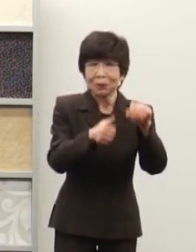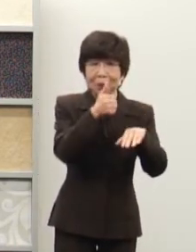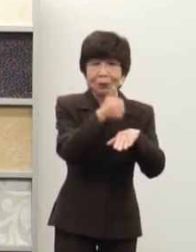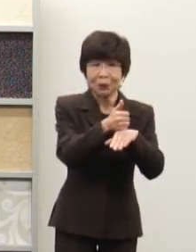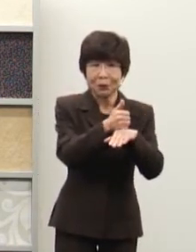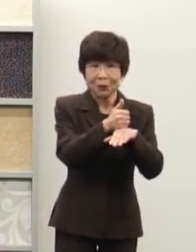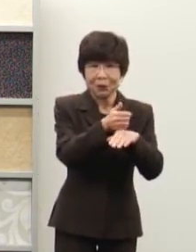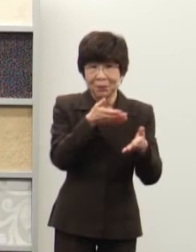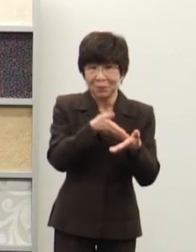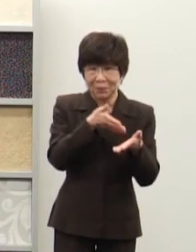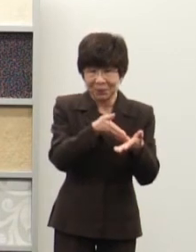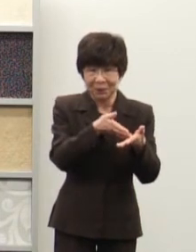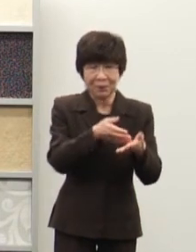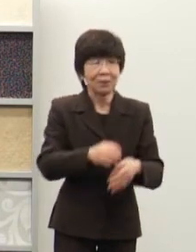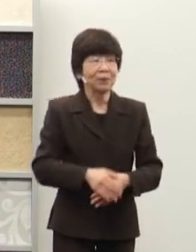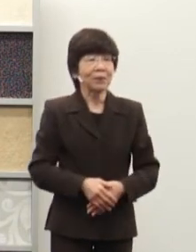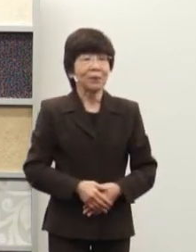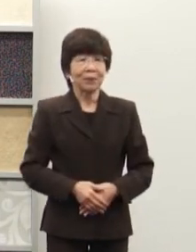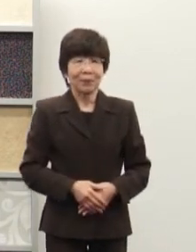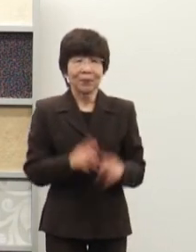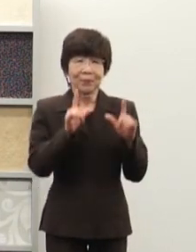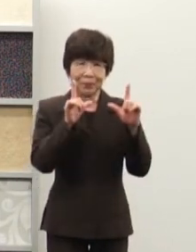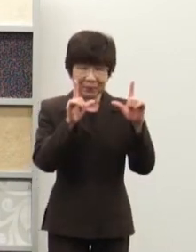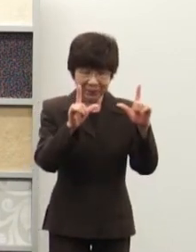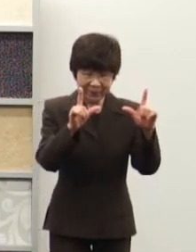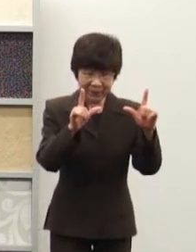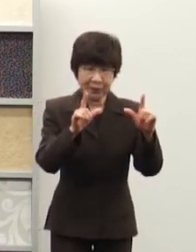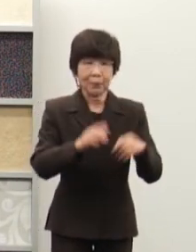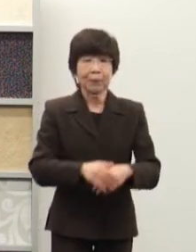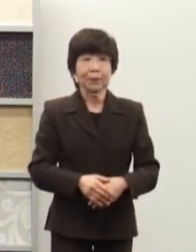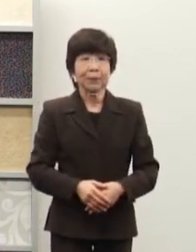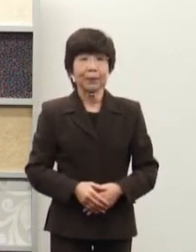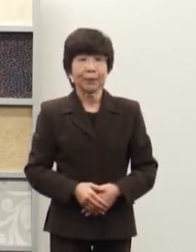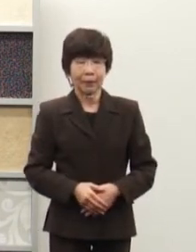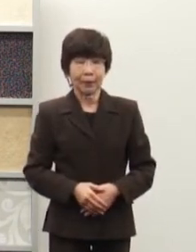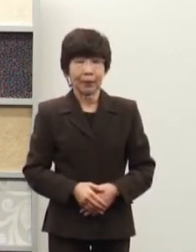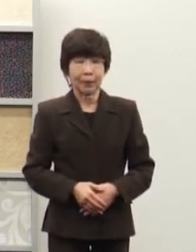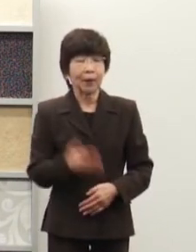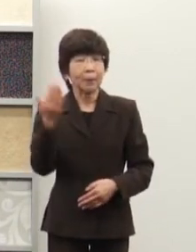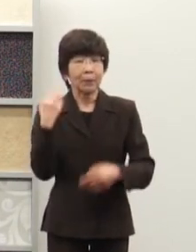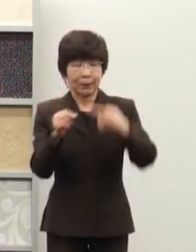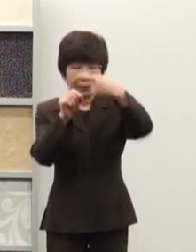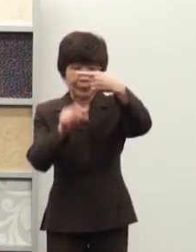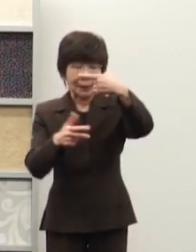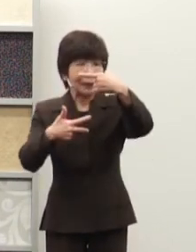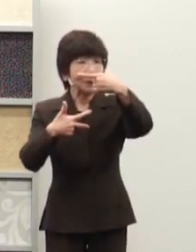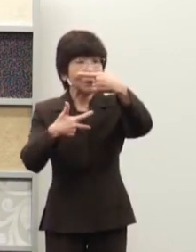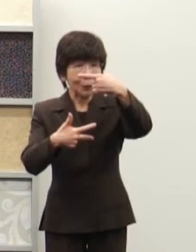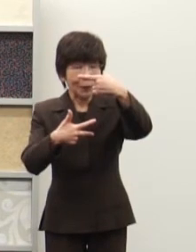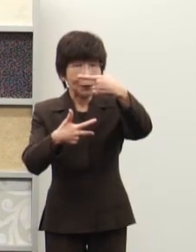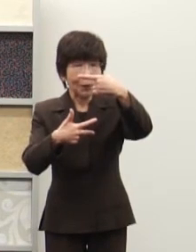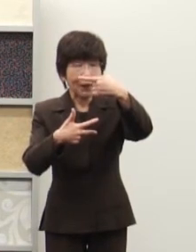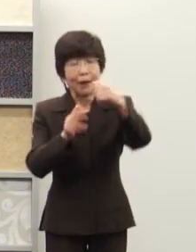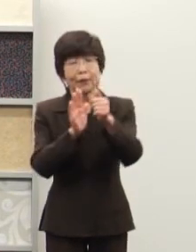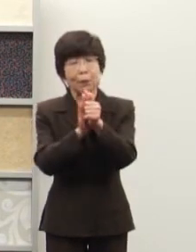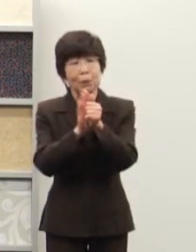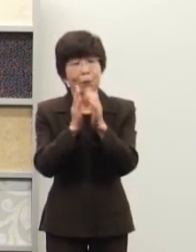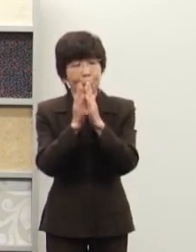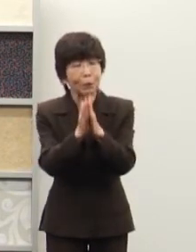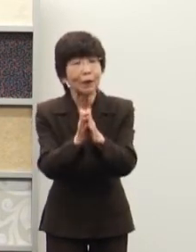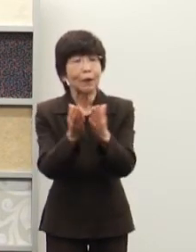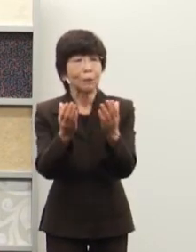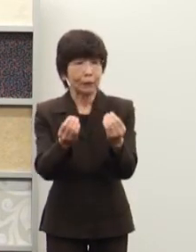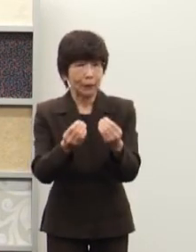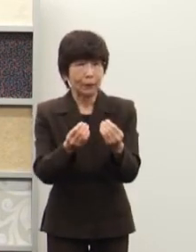補足させていただきます。知事政策局、長田です。当初の協力要請、1月7日に出しておりまして、この時はです